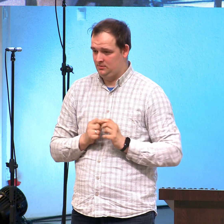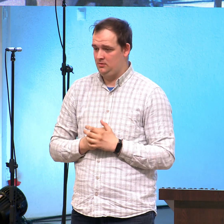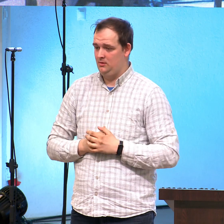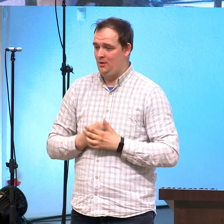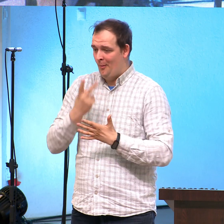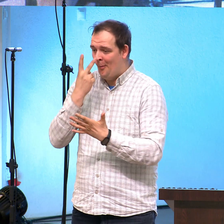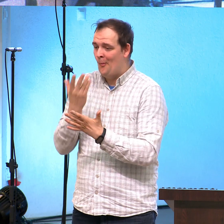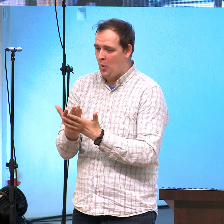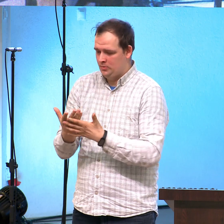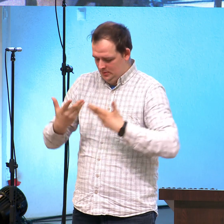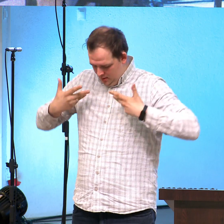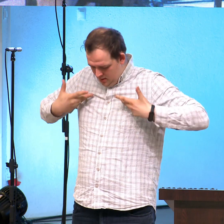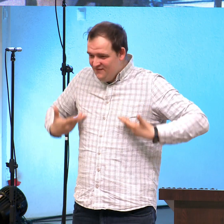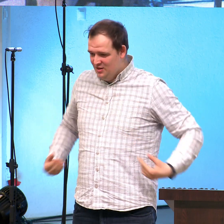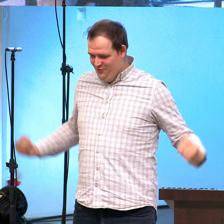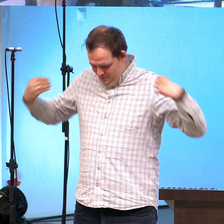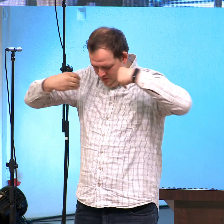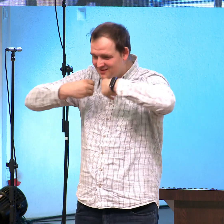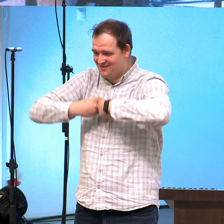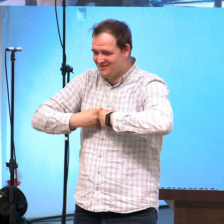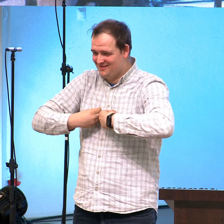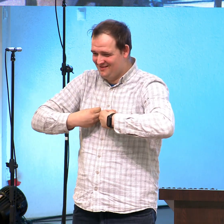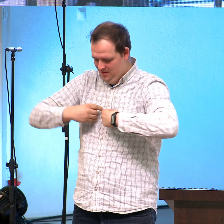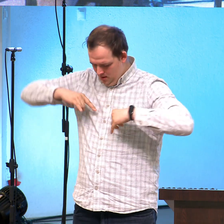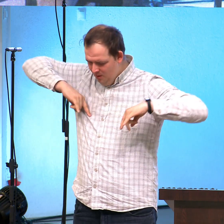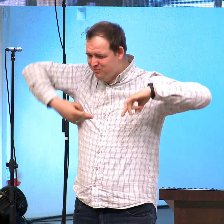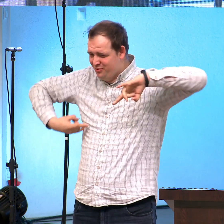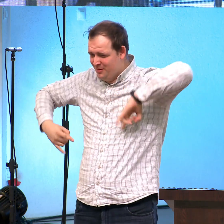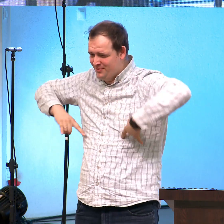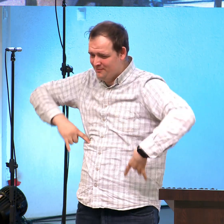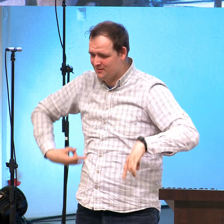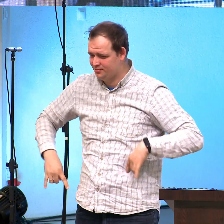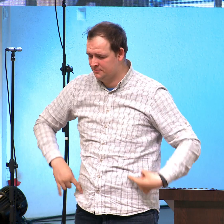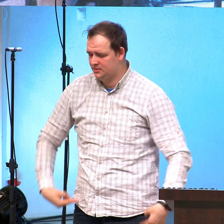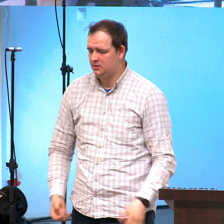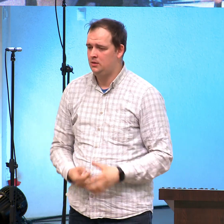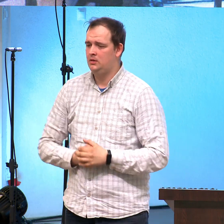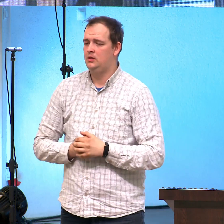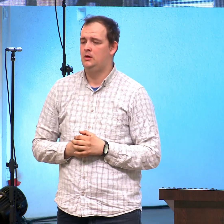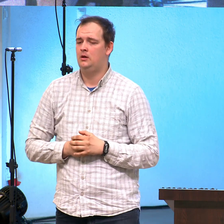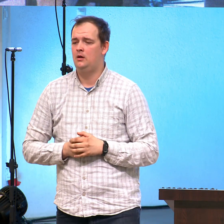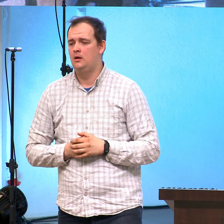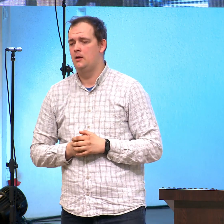суд? И он ответил: посмотри на меня, на мою одежду посмотри, она вся в дырках.